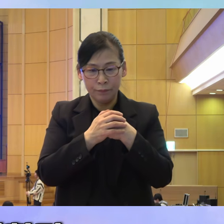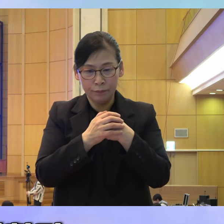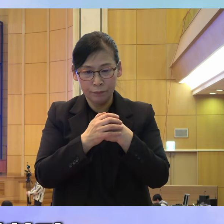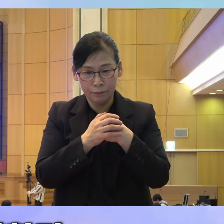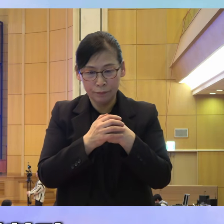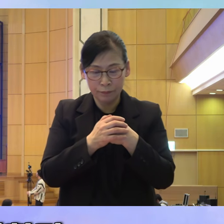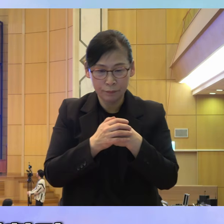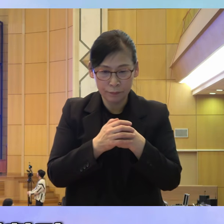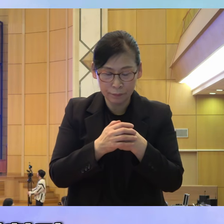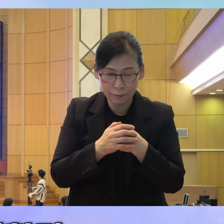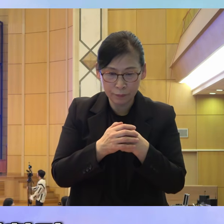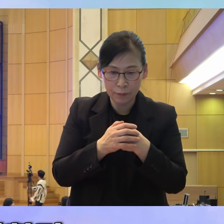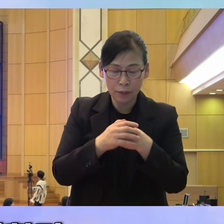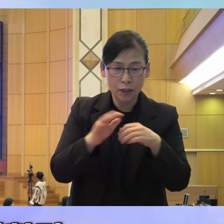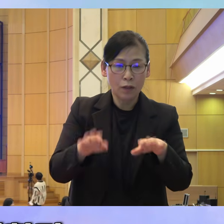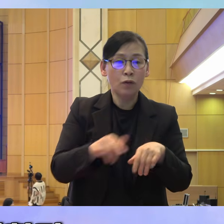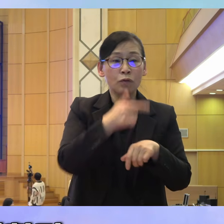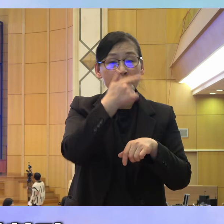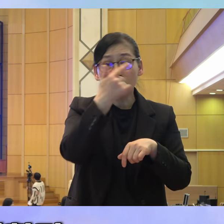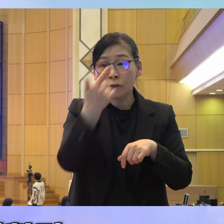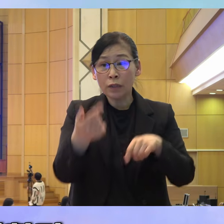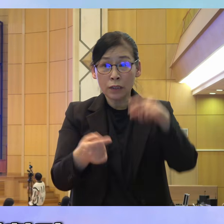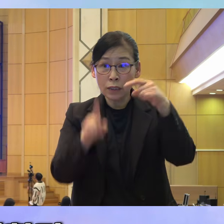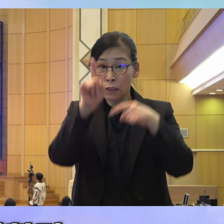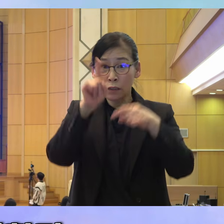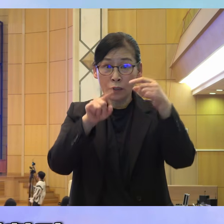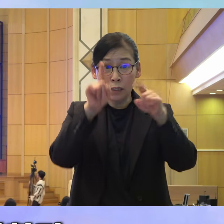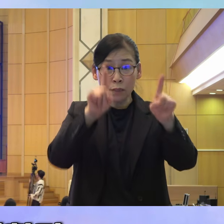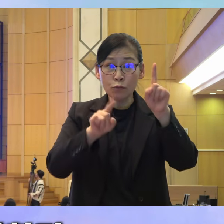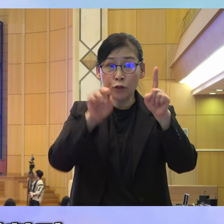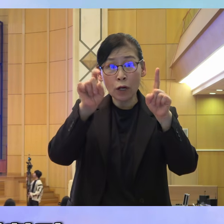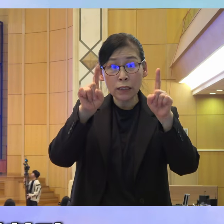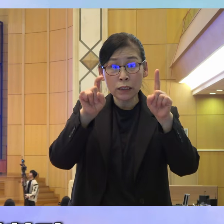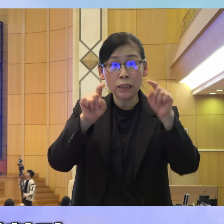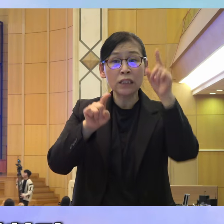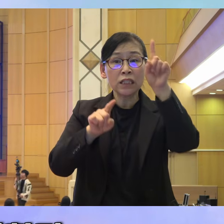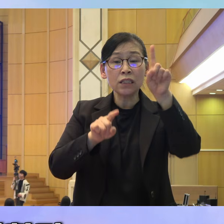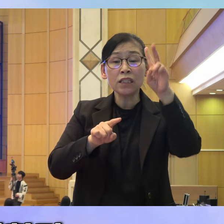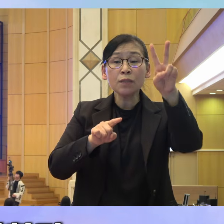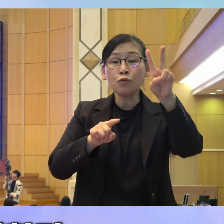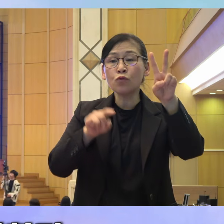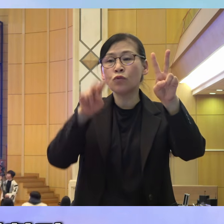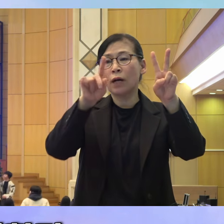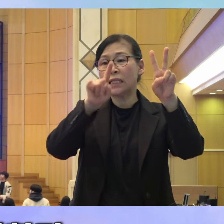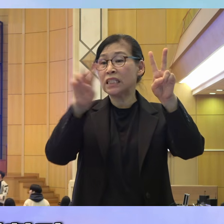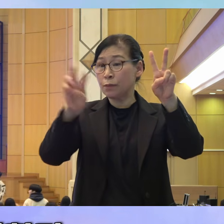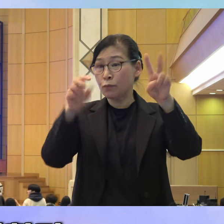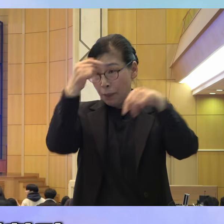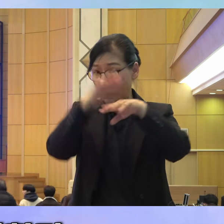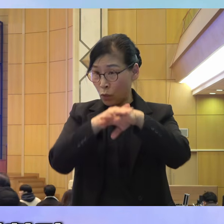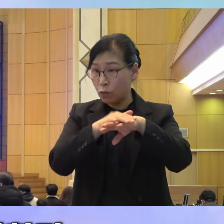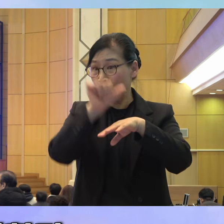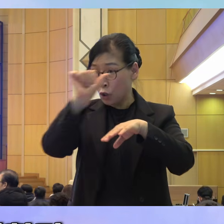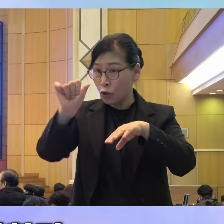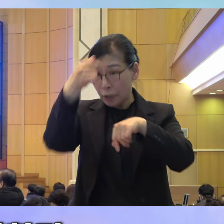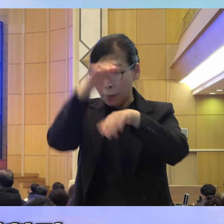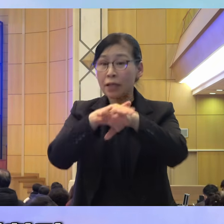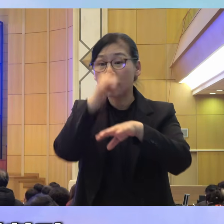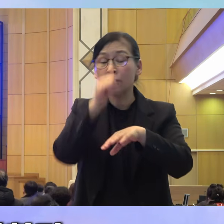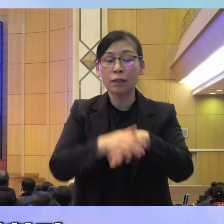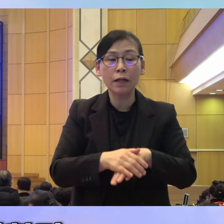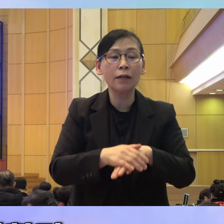2층 새가족 환실로 가셔서 환영에 참석하시고 축복기도 받으시길 바랍니다. 다 그 자리에 나시길 바라고요. 하나님